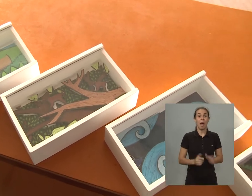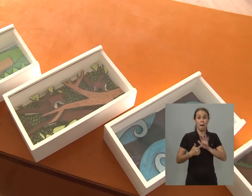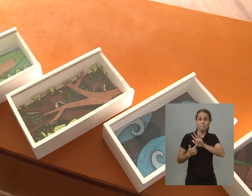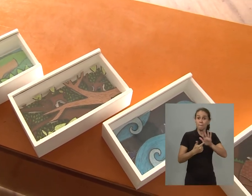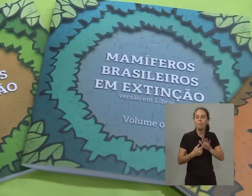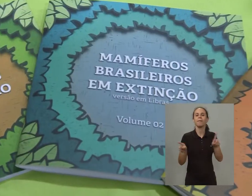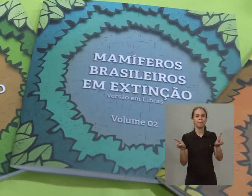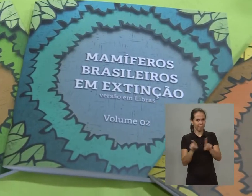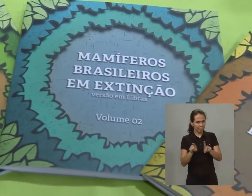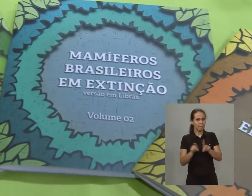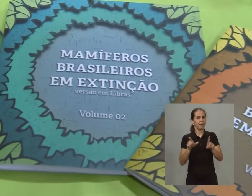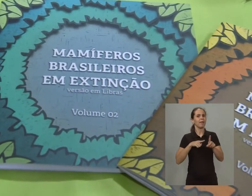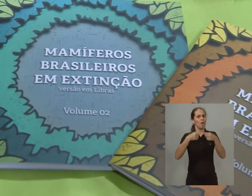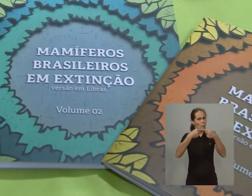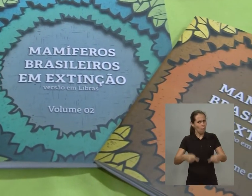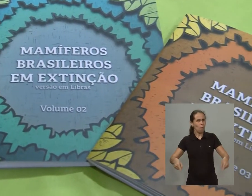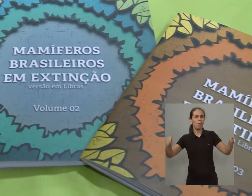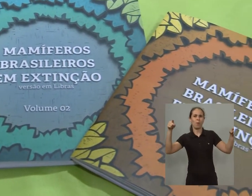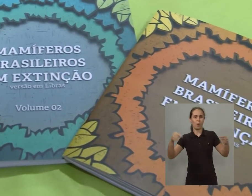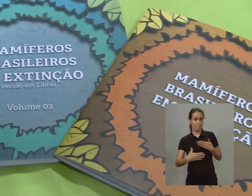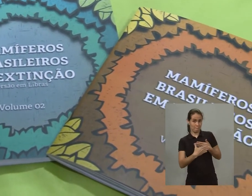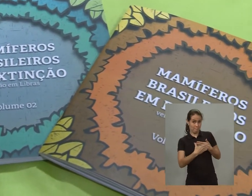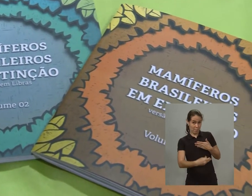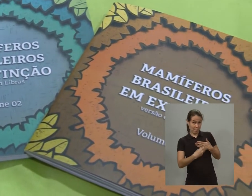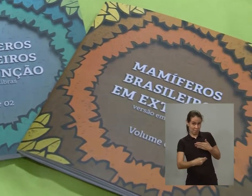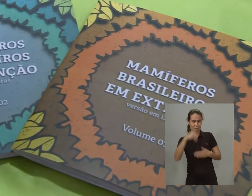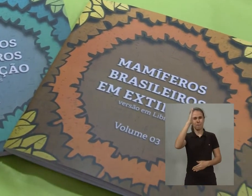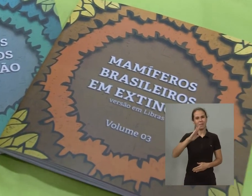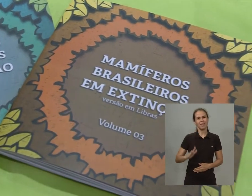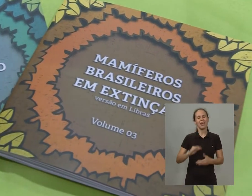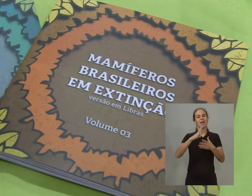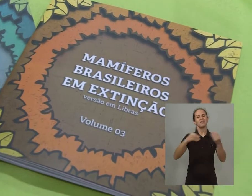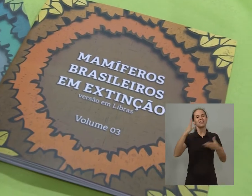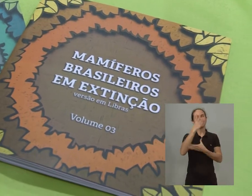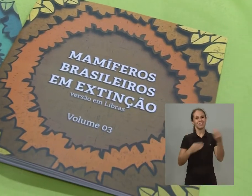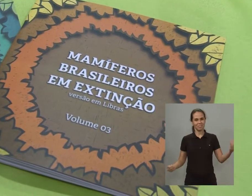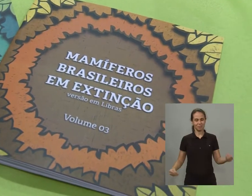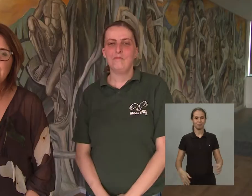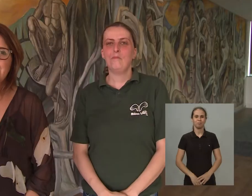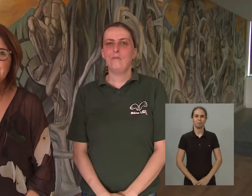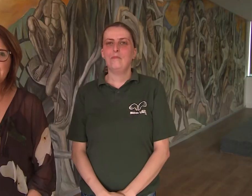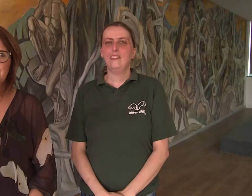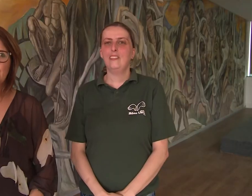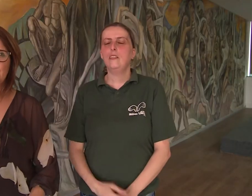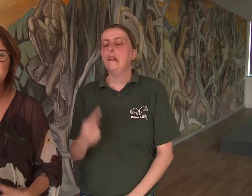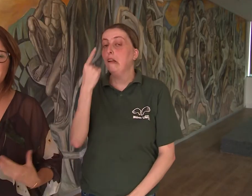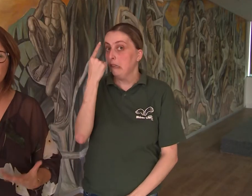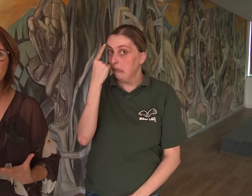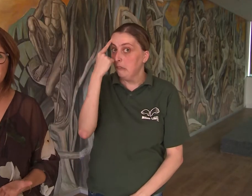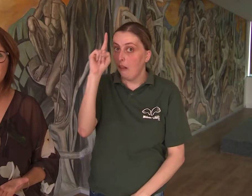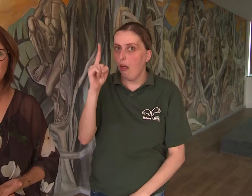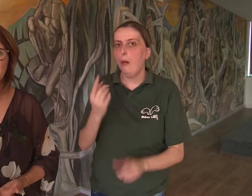O evento também contou com o lançamento da coleção Mamíferos Brasileiros Sem Extinção. A ideia